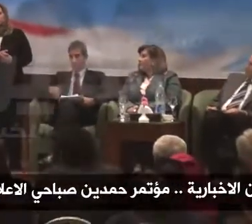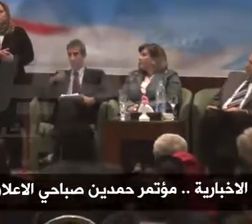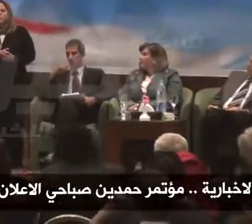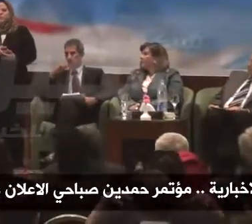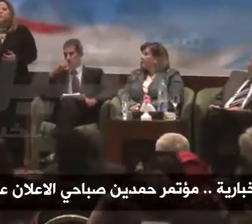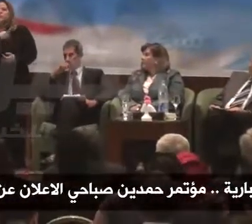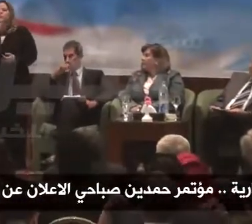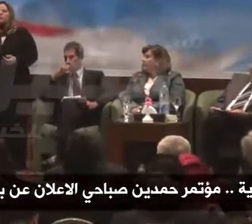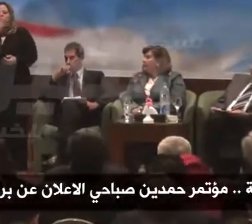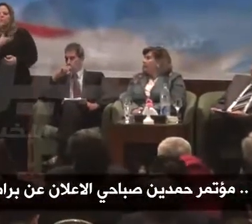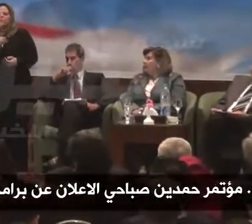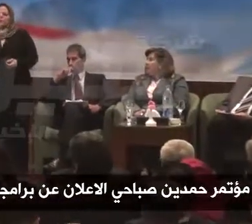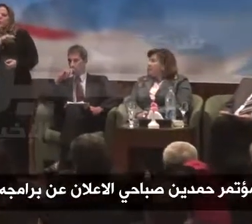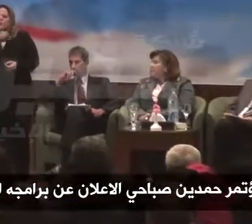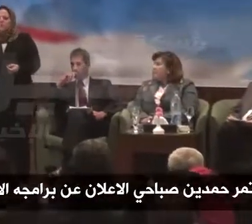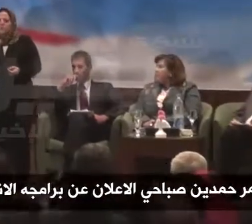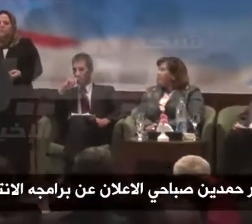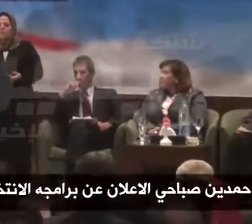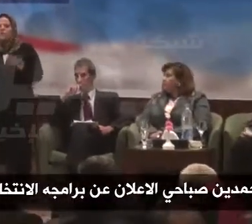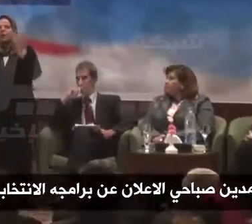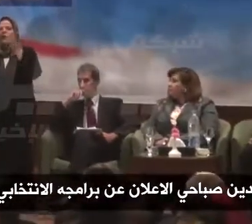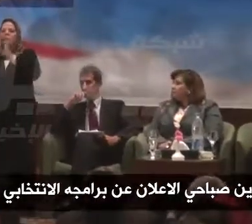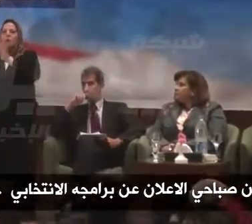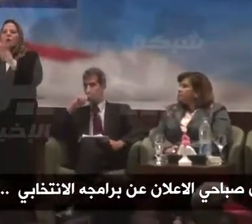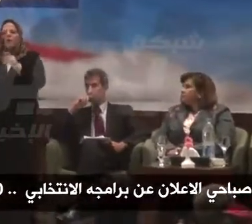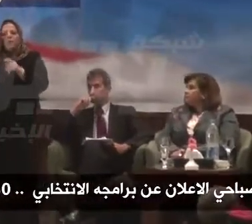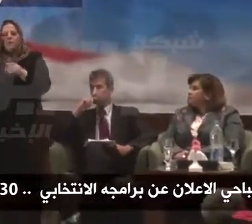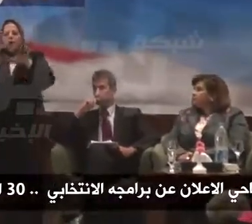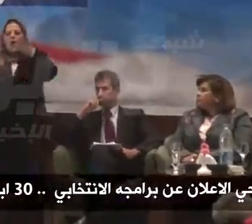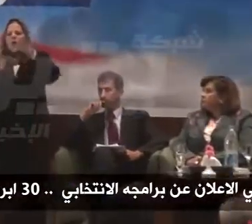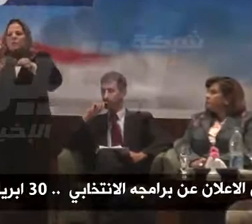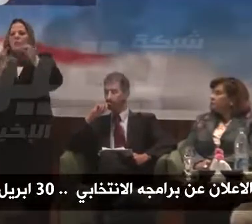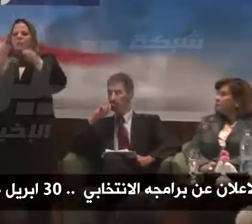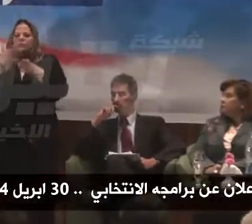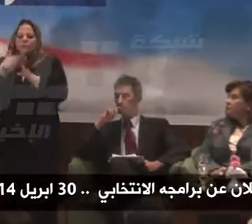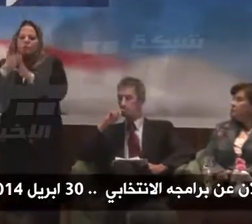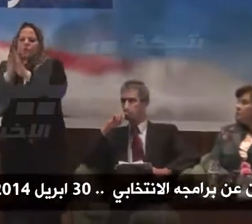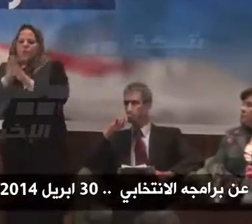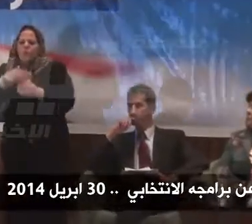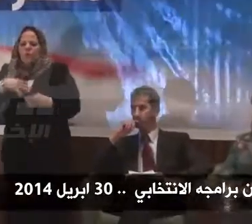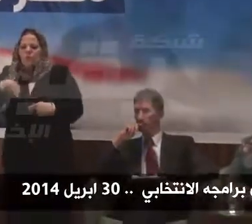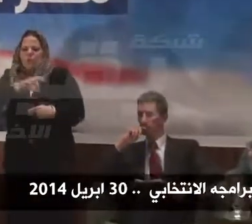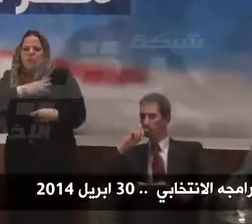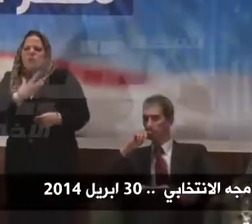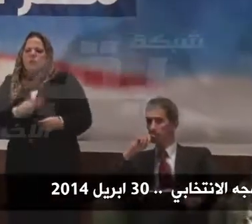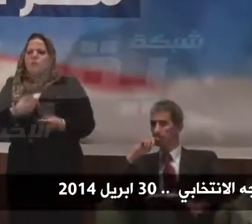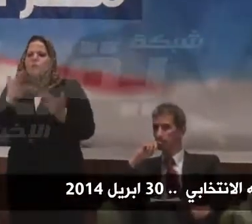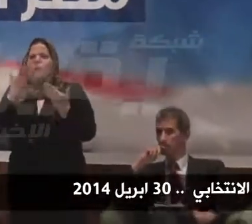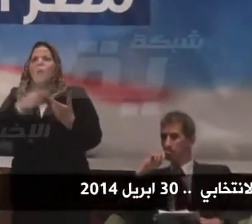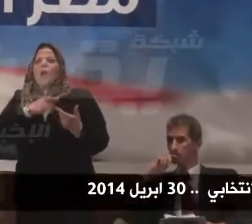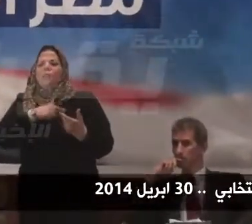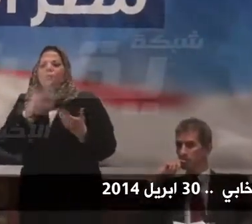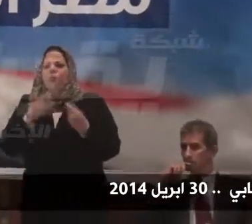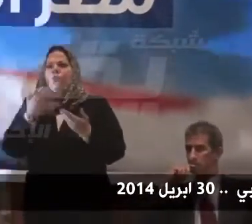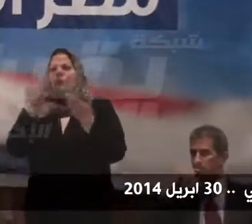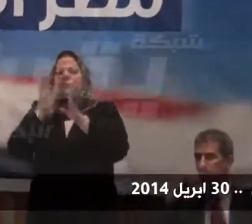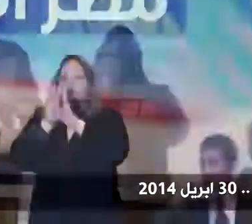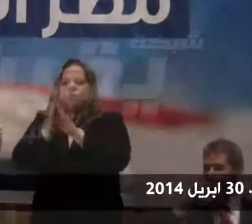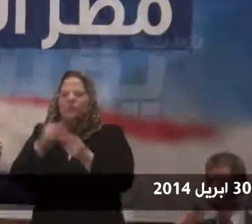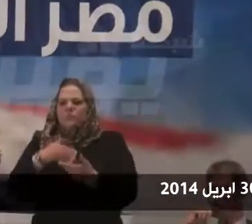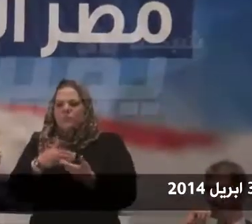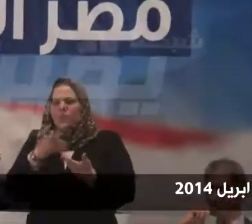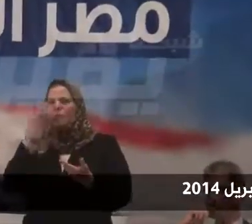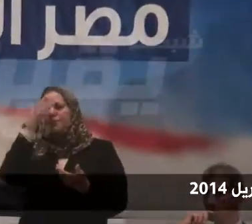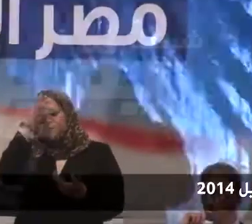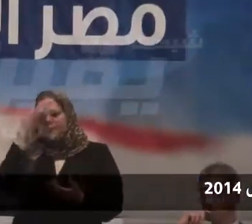بسم الله الرحمن الرحيم. إن الله يأمر بالعدل والإحسان وإيتاء ذي القربى وينهى عن الفحشاء